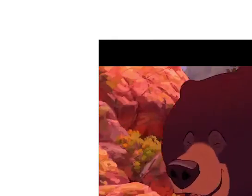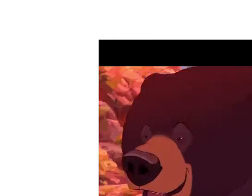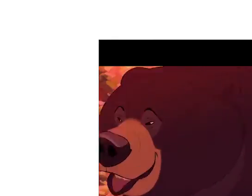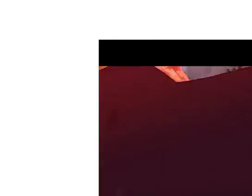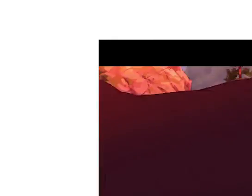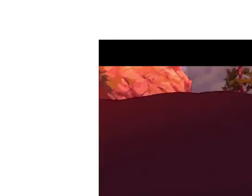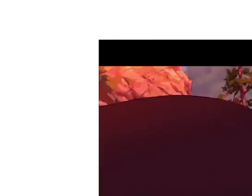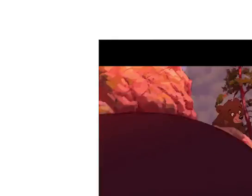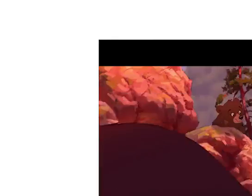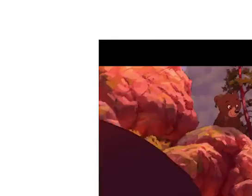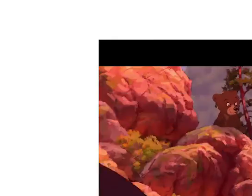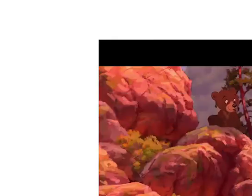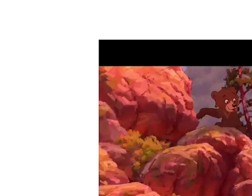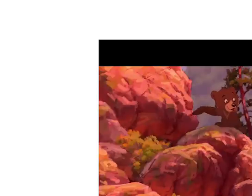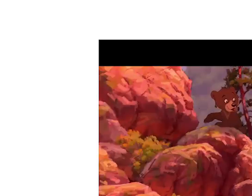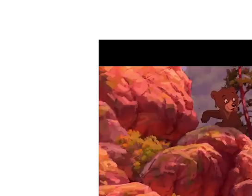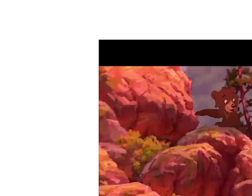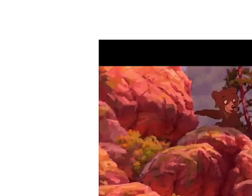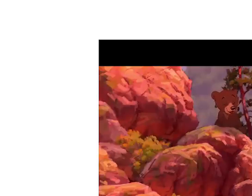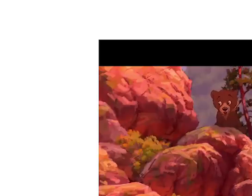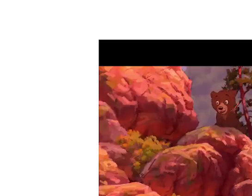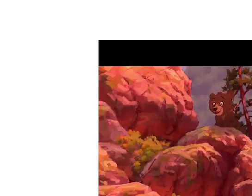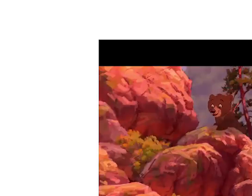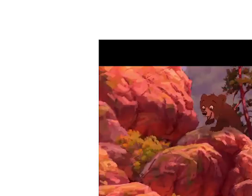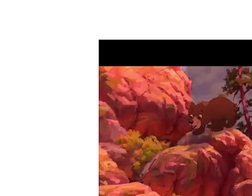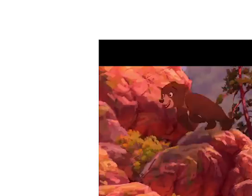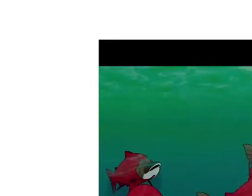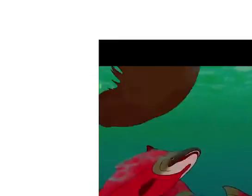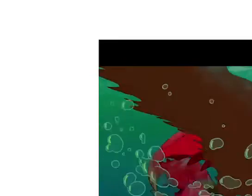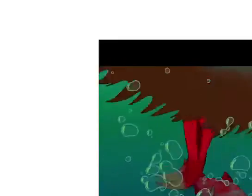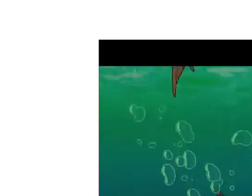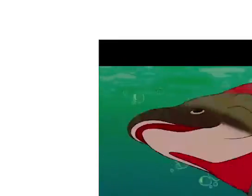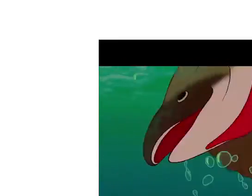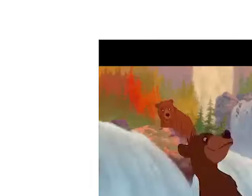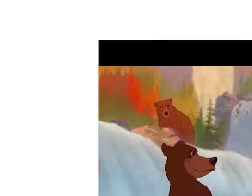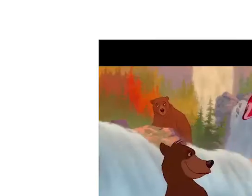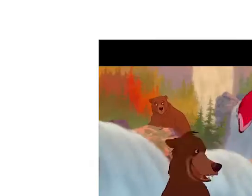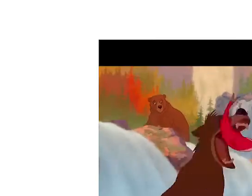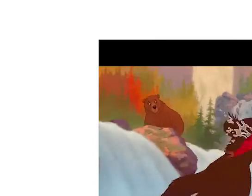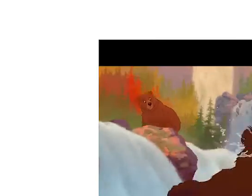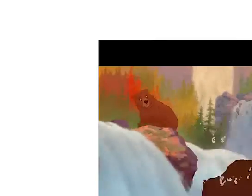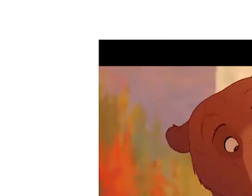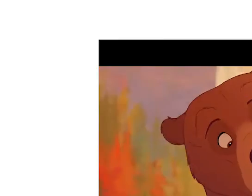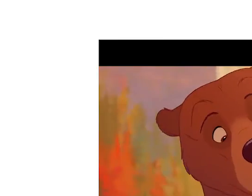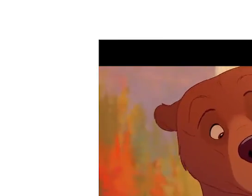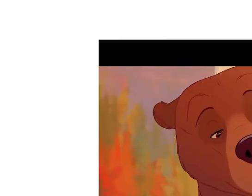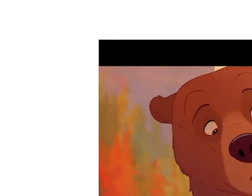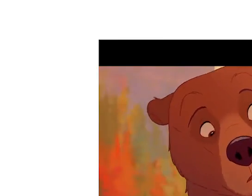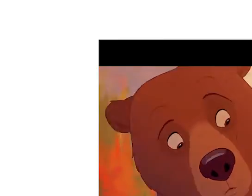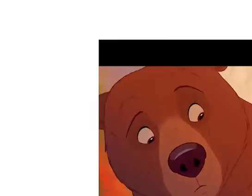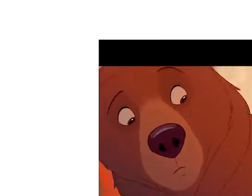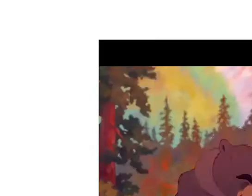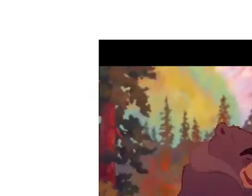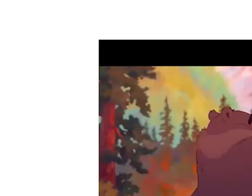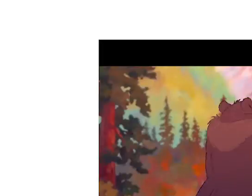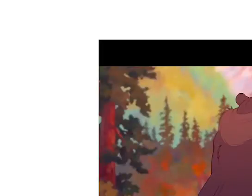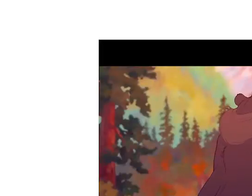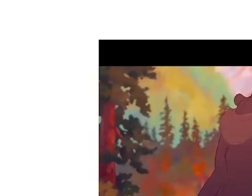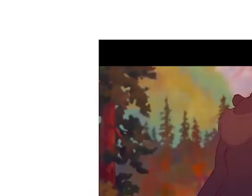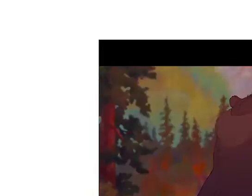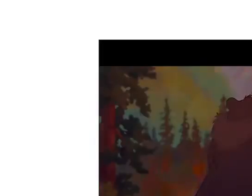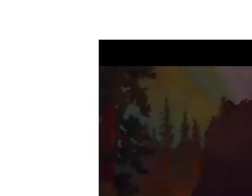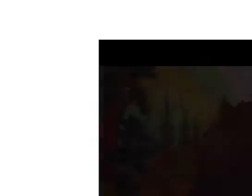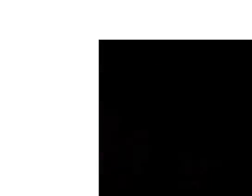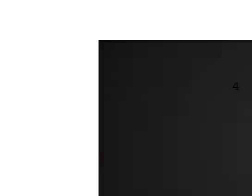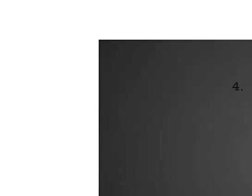muito felizes por você ter vindo. A casa é sua, bem-vindo à